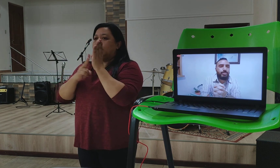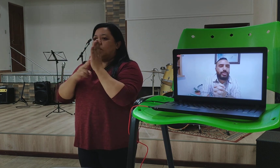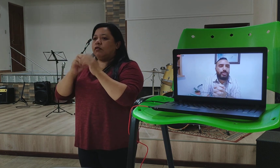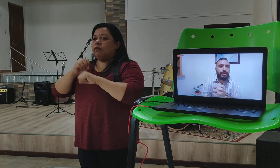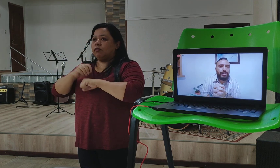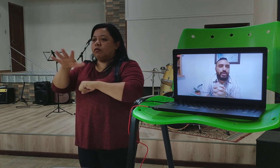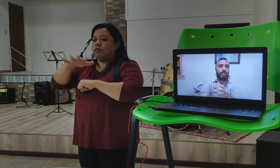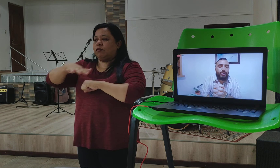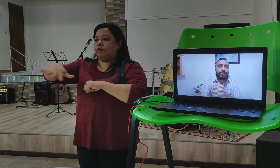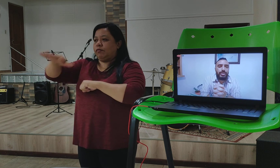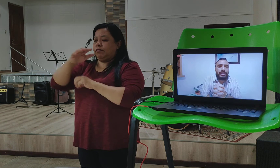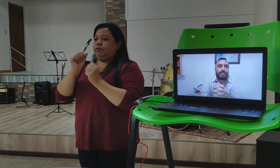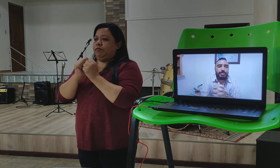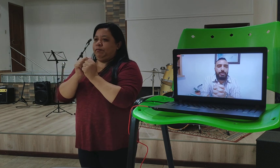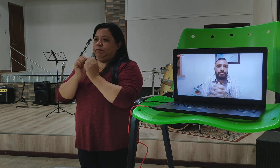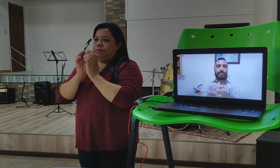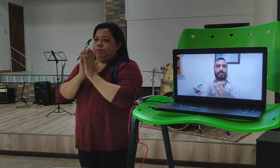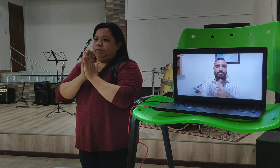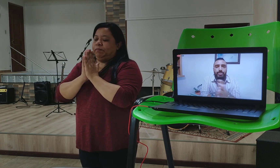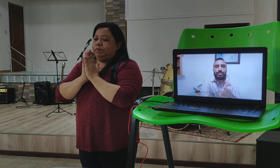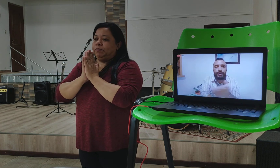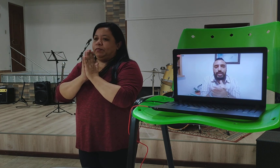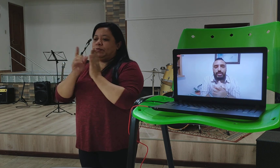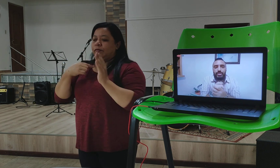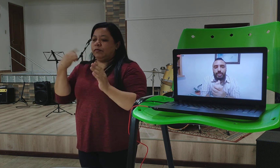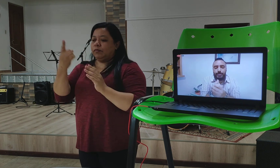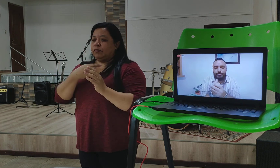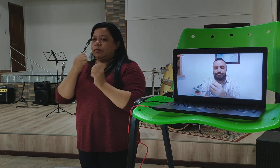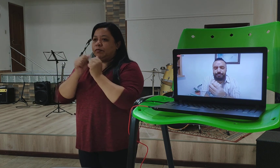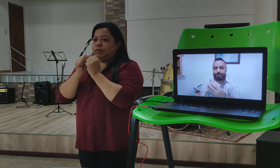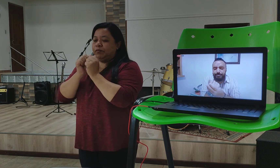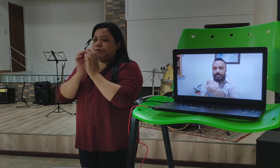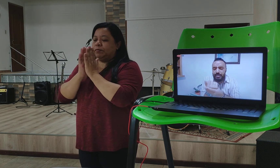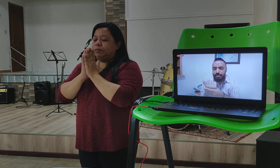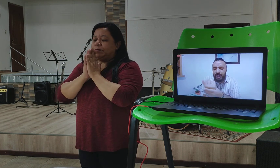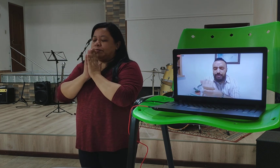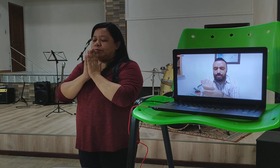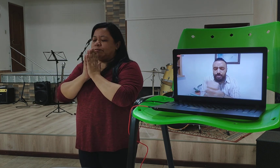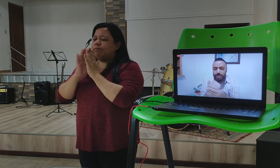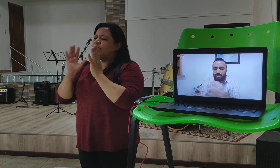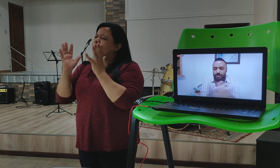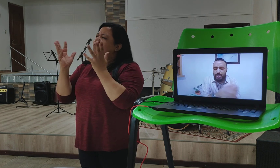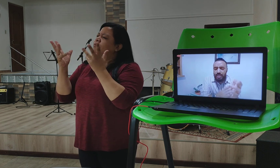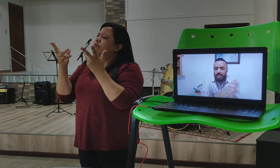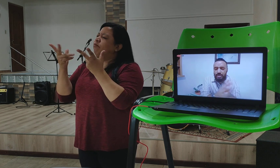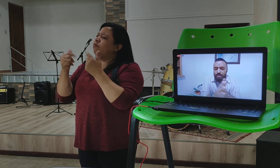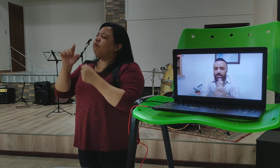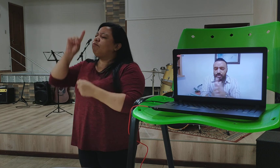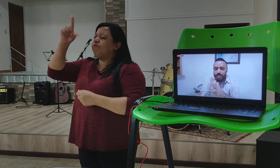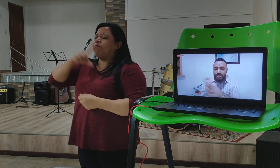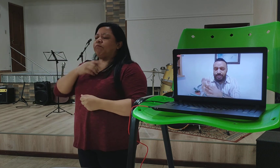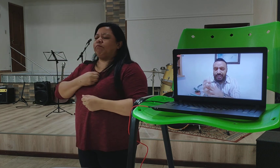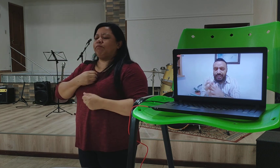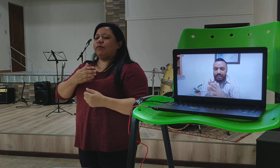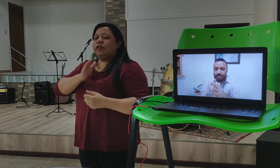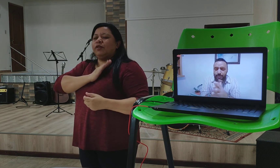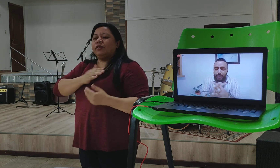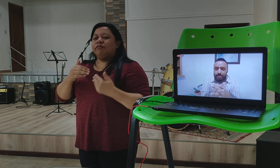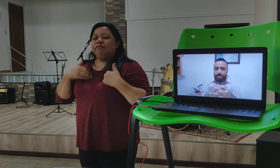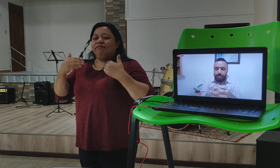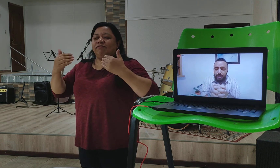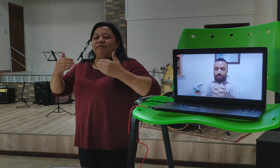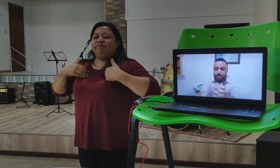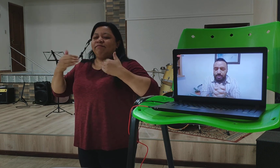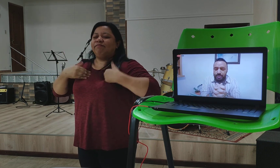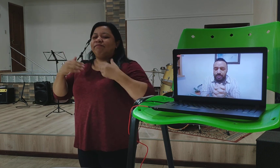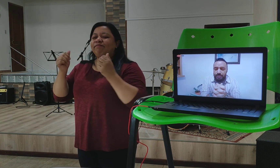palavra do Senhor com vocês, tá bom? Vamos orar ao Senhor. Maravilhoso Deus, nosso coração se alegra pelo fato